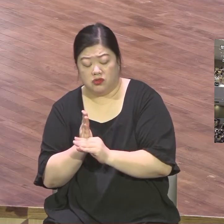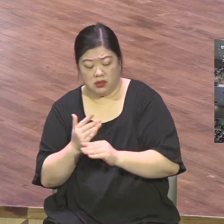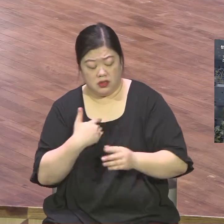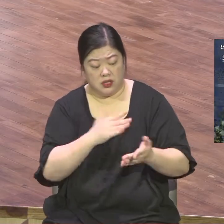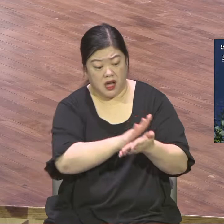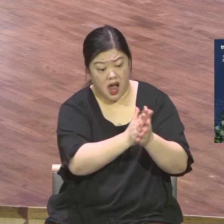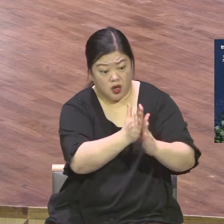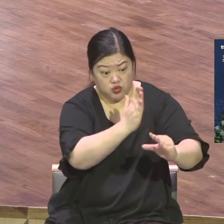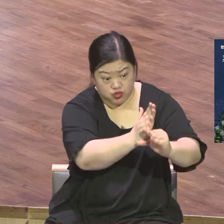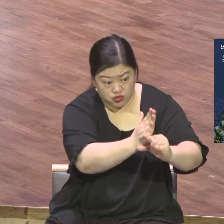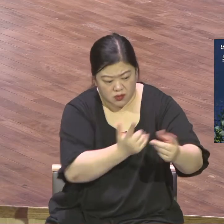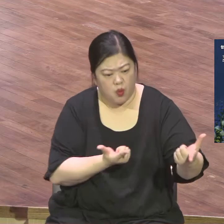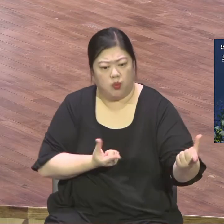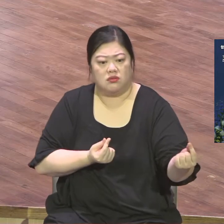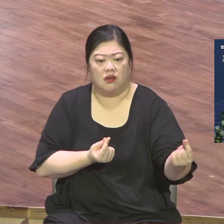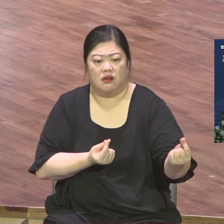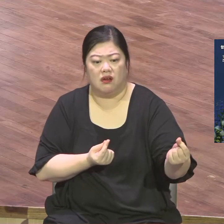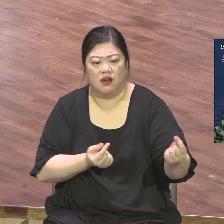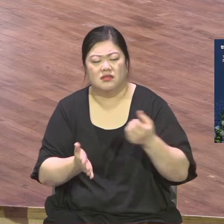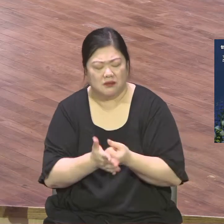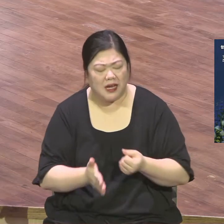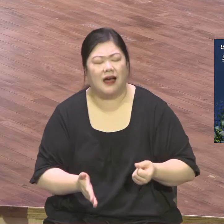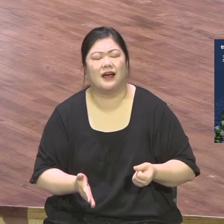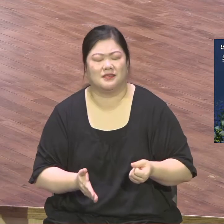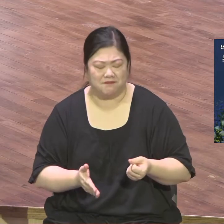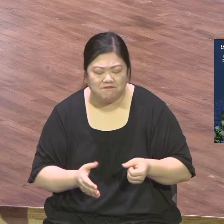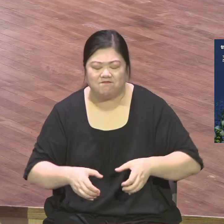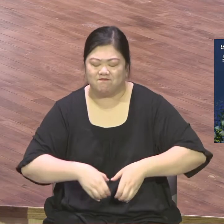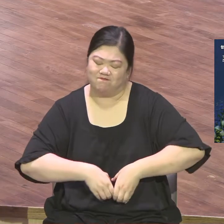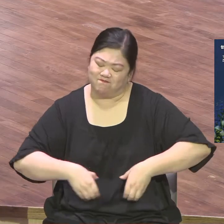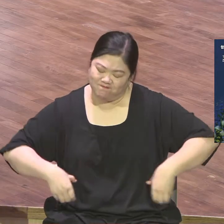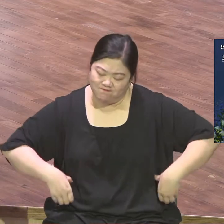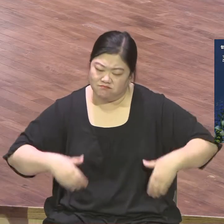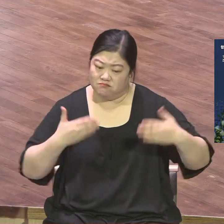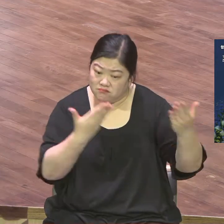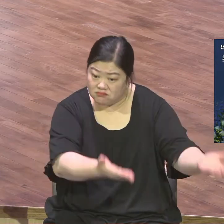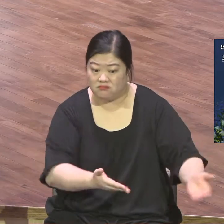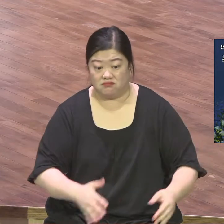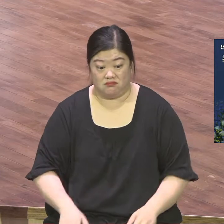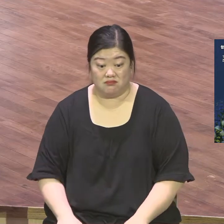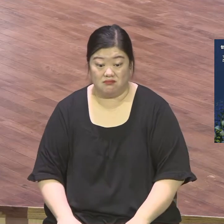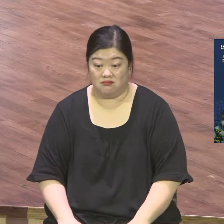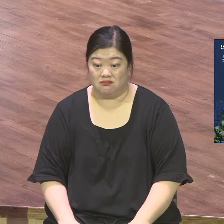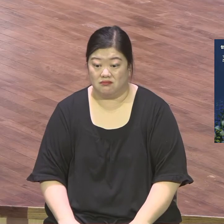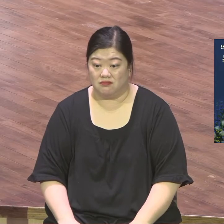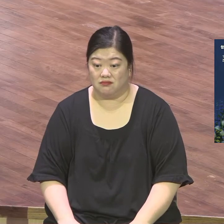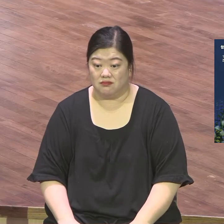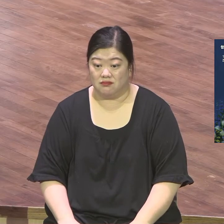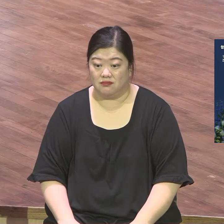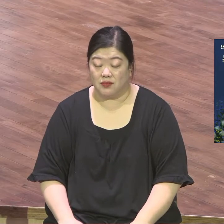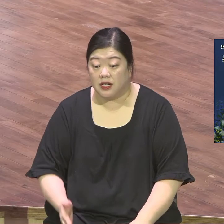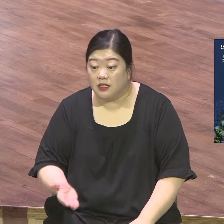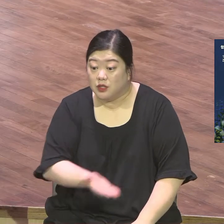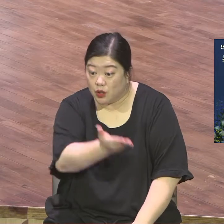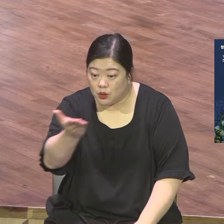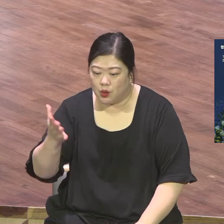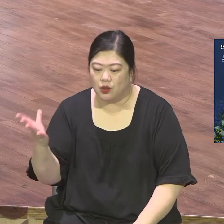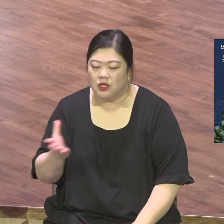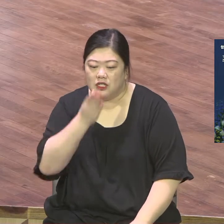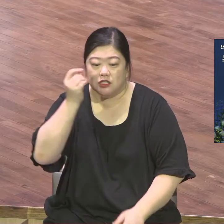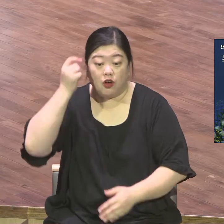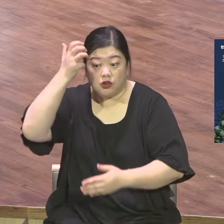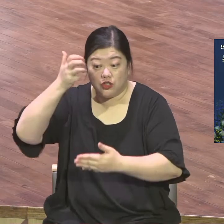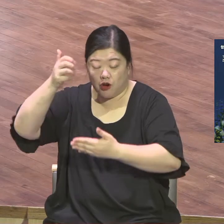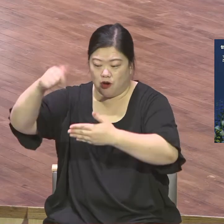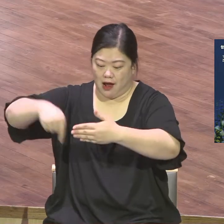강조합니다. 놀랍게도 성삼위 하나님이 한꺼번에 등장하는 구절이에요. 너희도 성령 안에서 하나님이